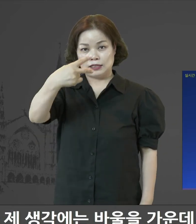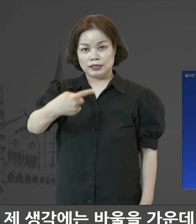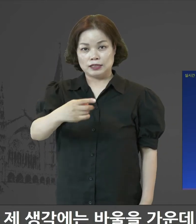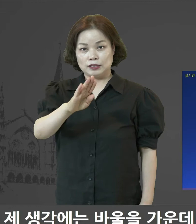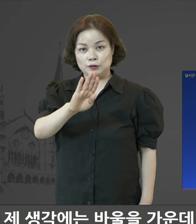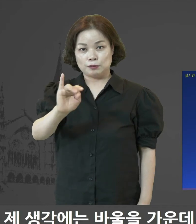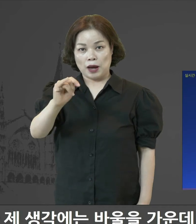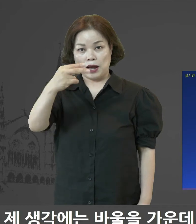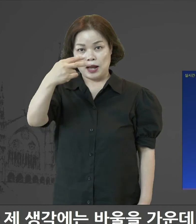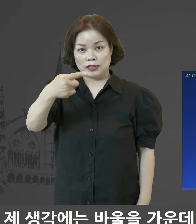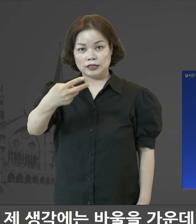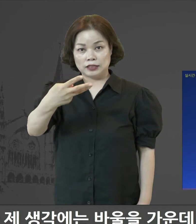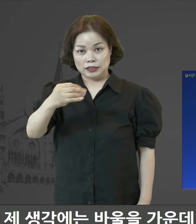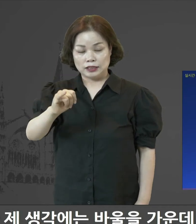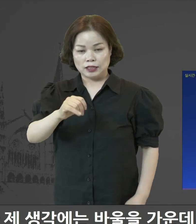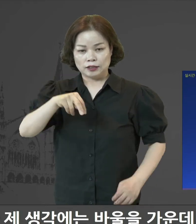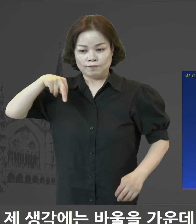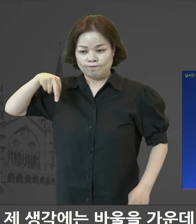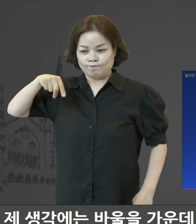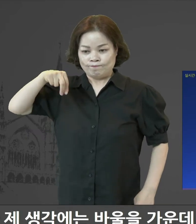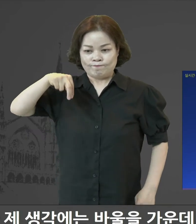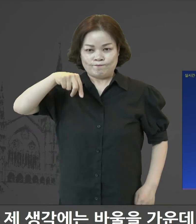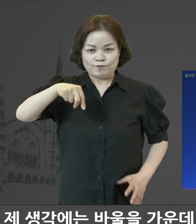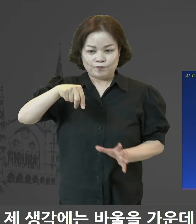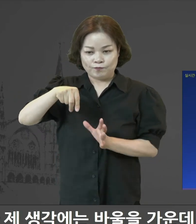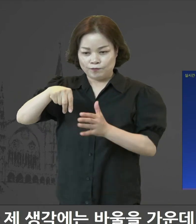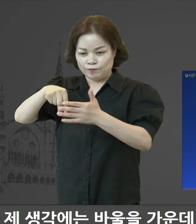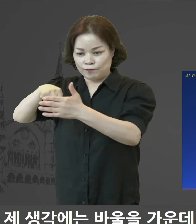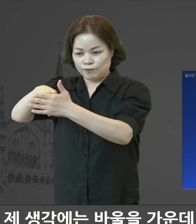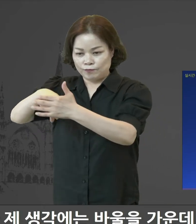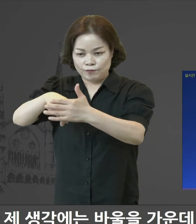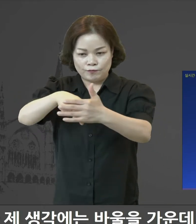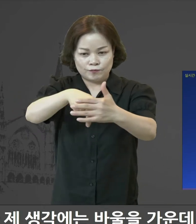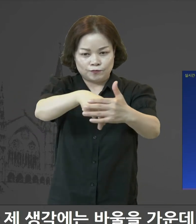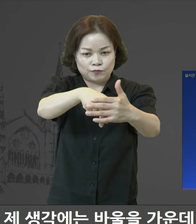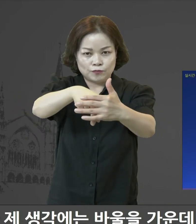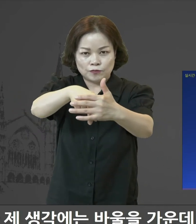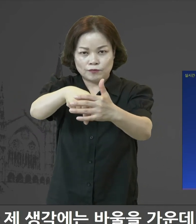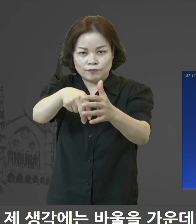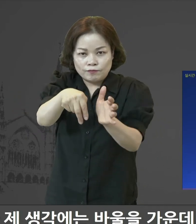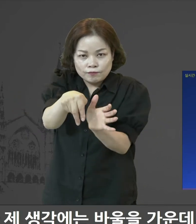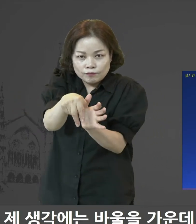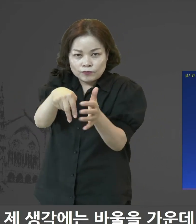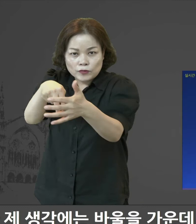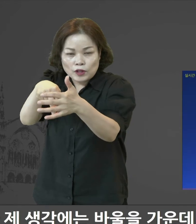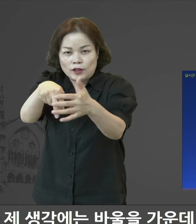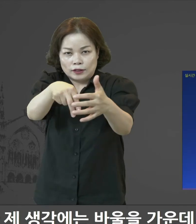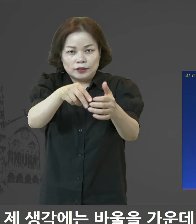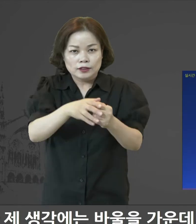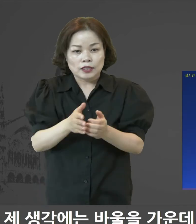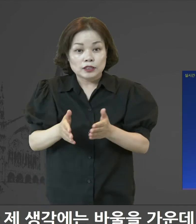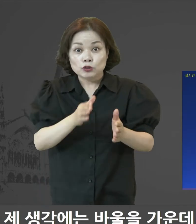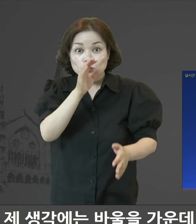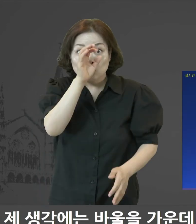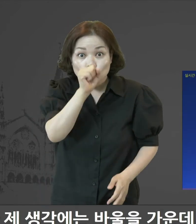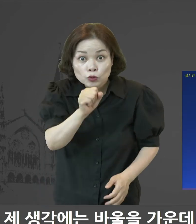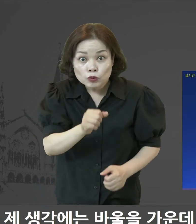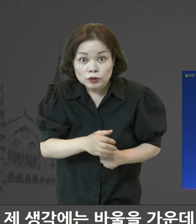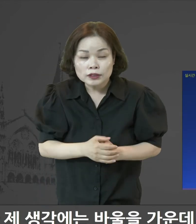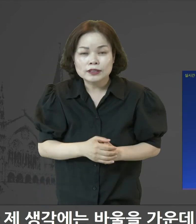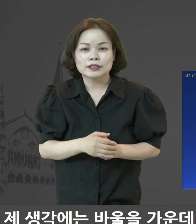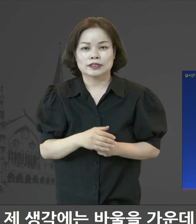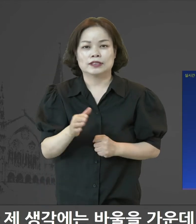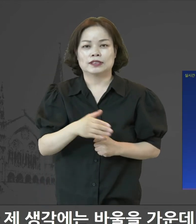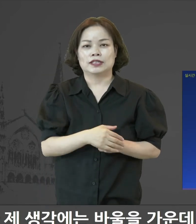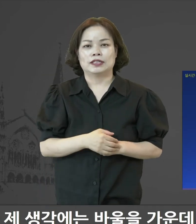이제 보병들 중심으로. 그 다음부터는 이제 조금 이제 길도 좋고 막 달릴 수 있는 길이거든요. 거기서